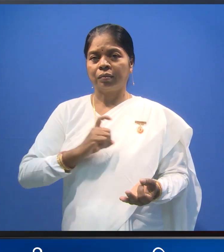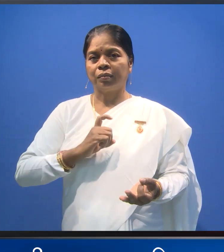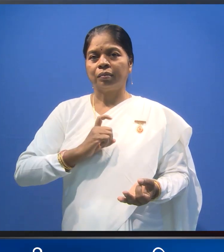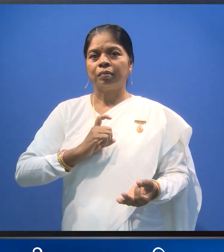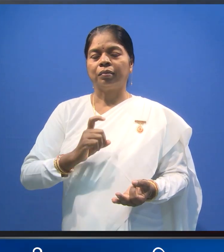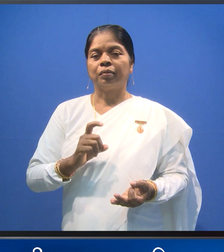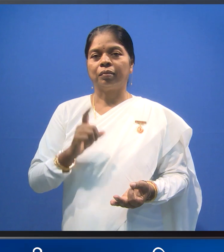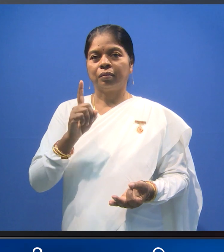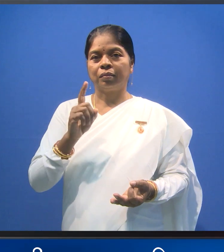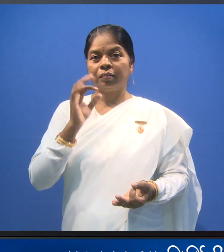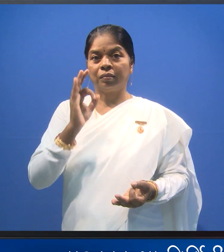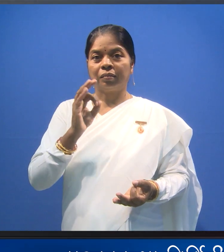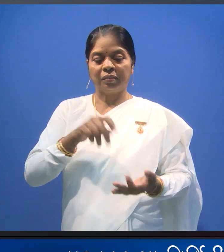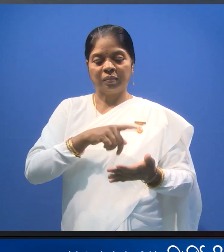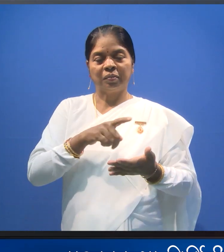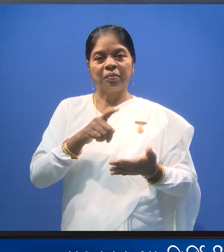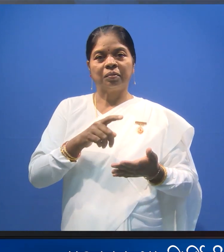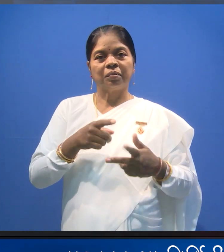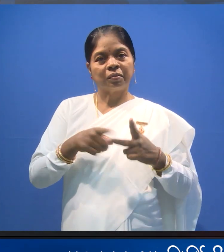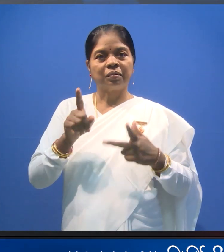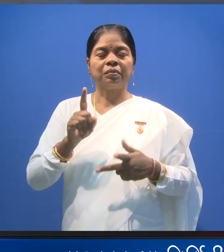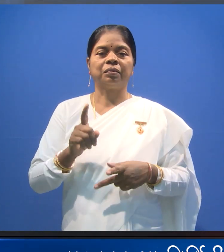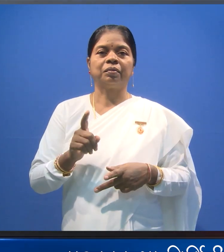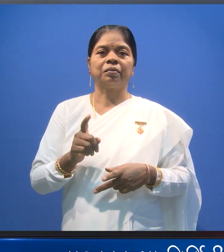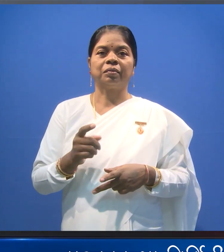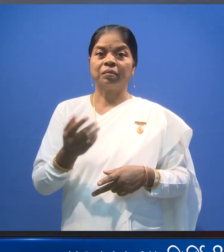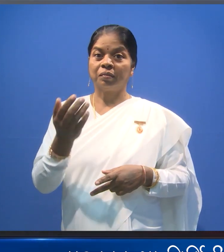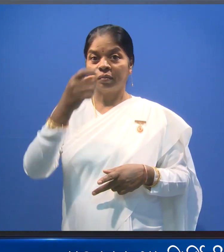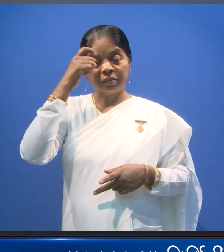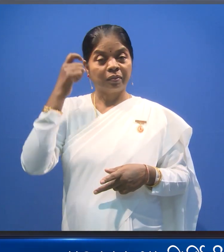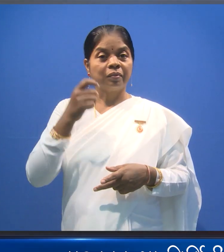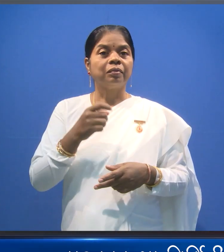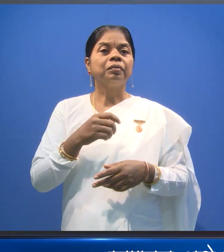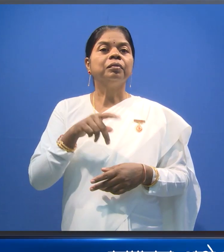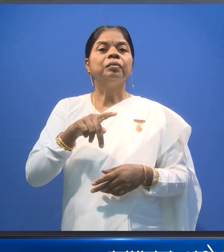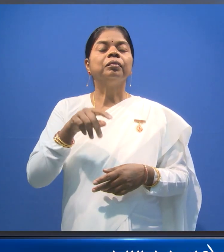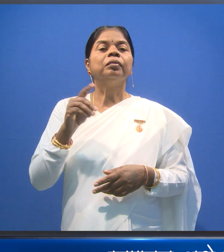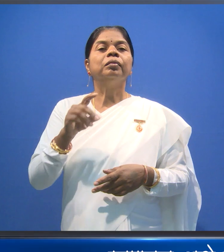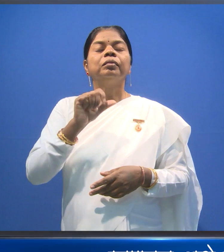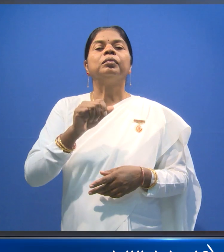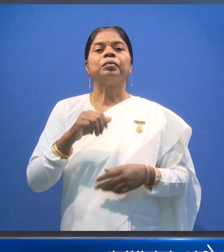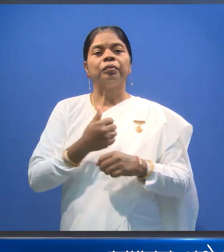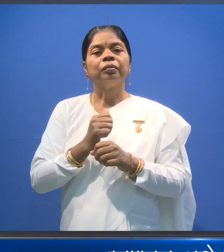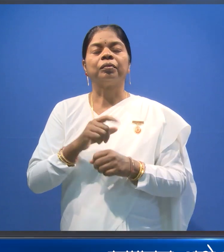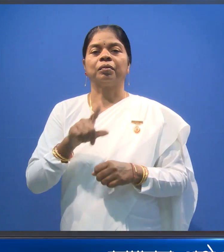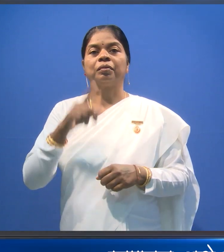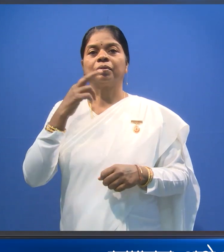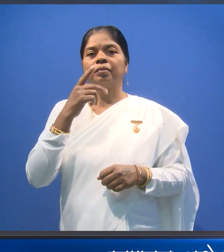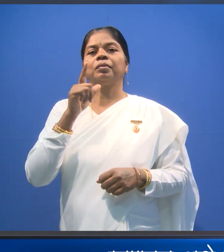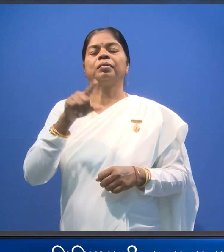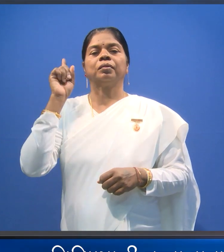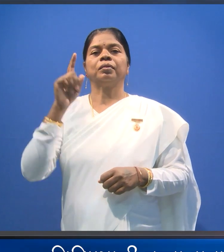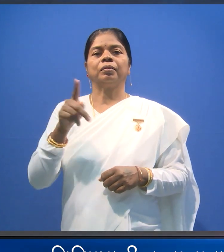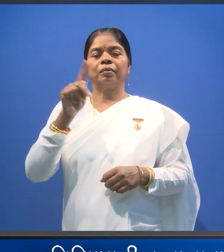इच्छाशक्ती एका चांगल्या पुस्तकाच्या निर्मितीमध्ये उपयोगी ठरते. म्हणूनच असे म्हटले जाते